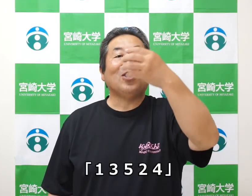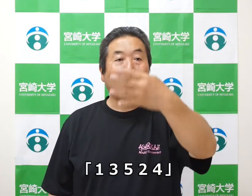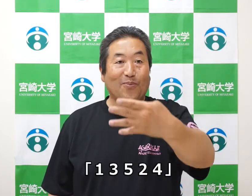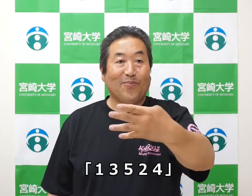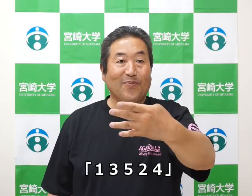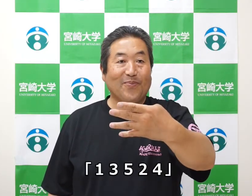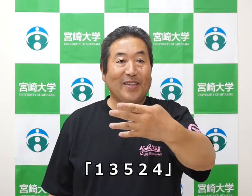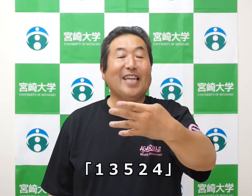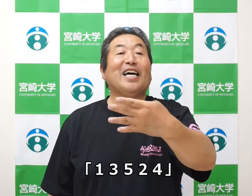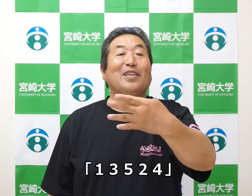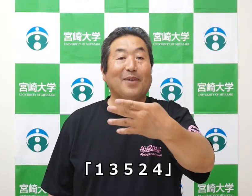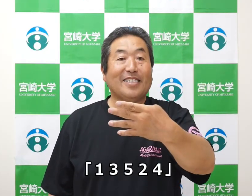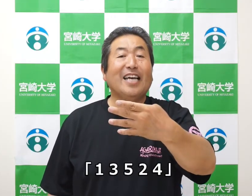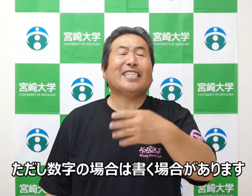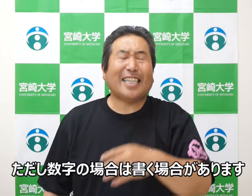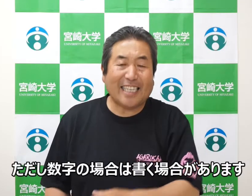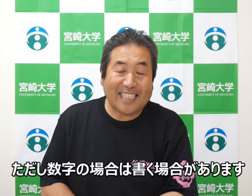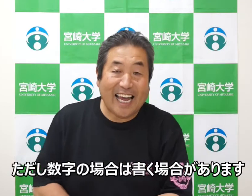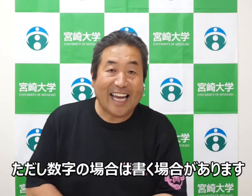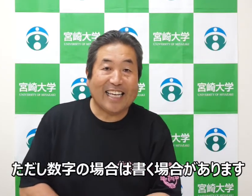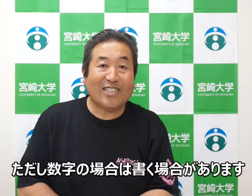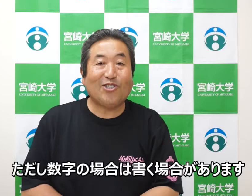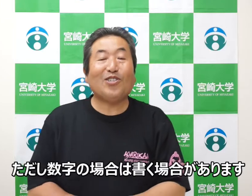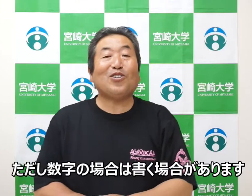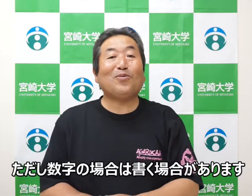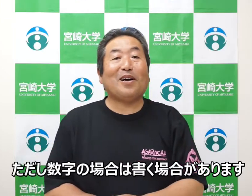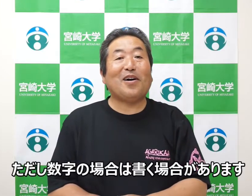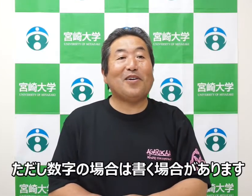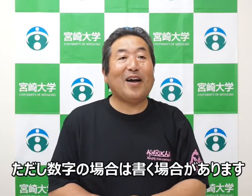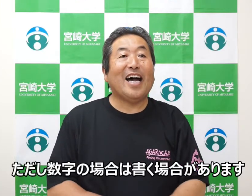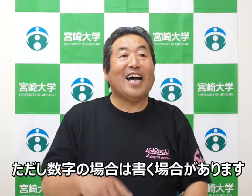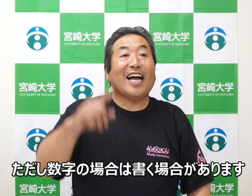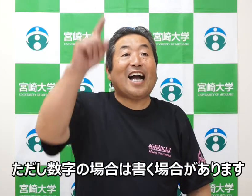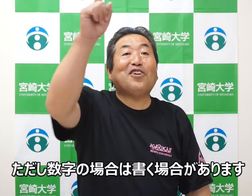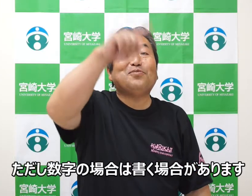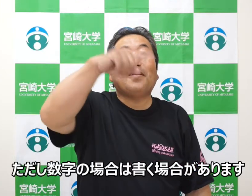13524ってなります。大変ですね。数字の場合は書く場合